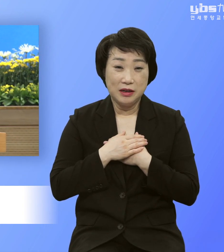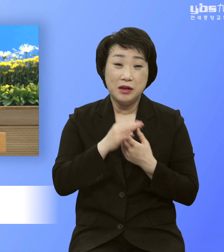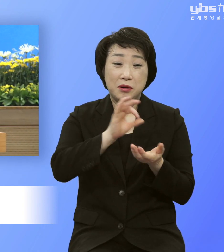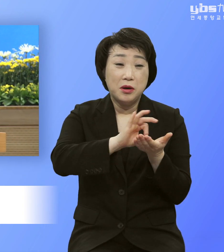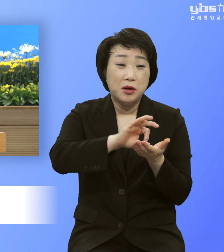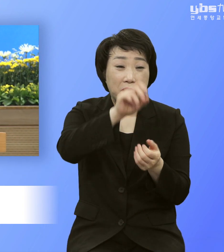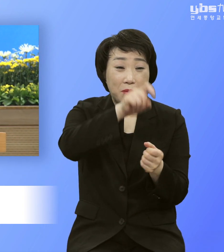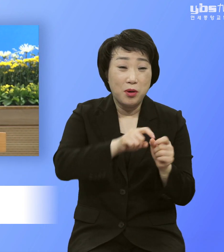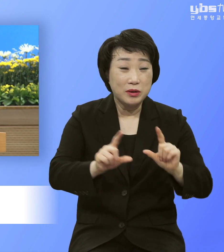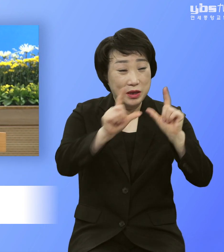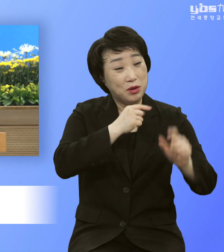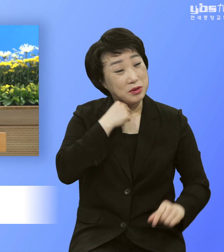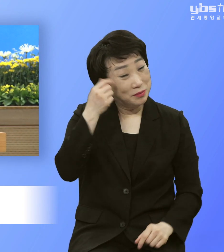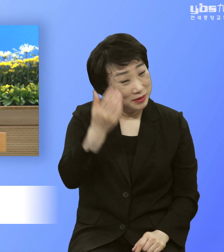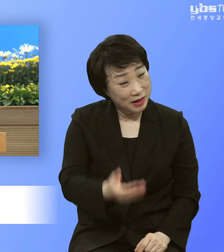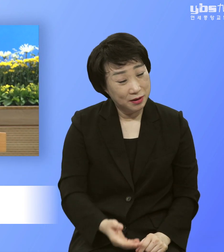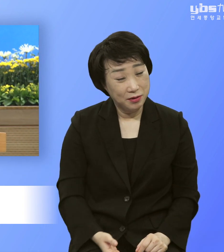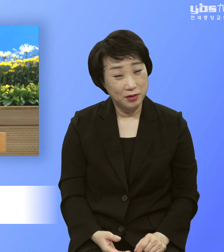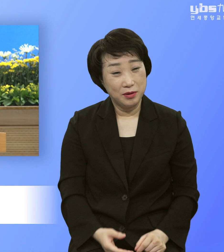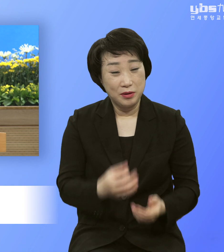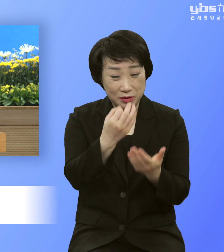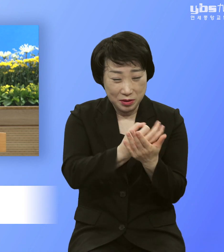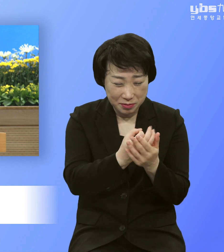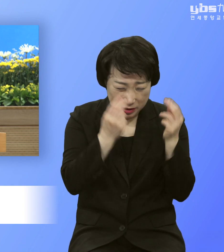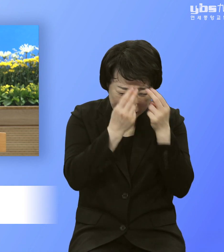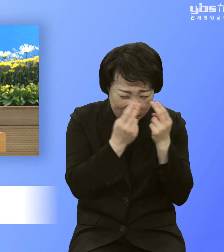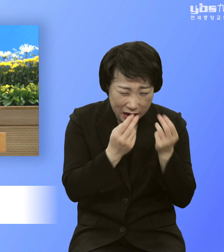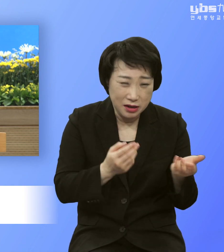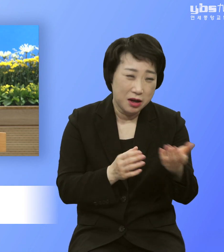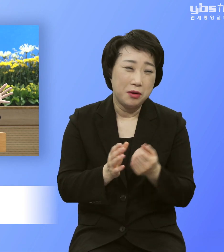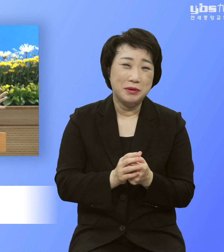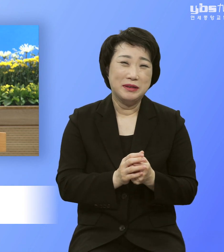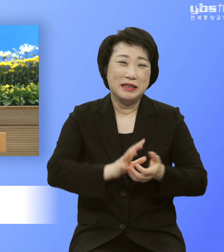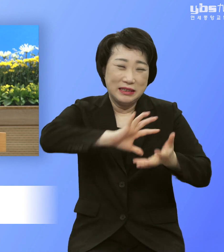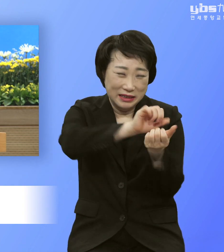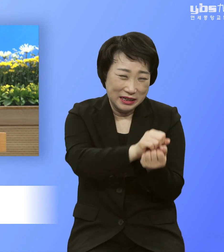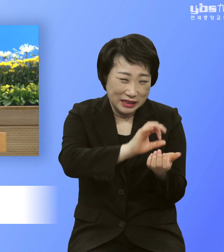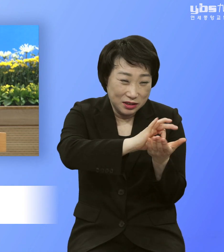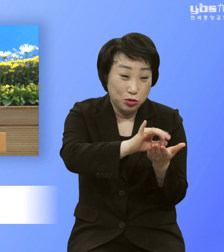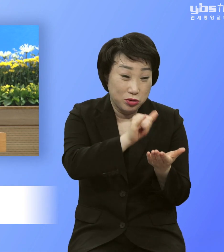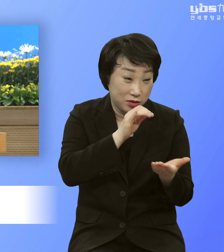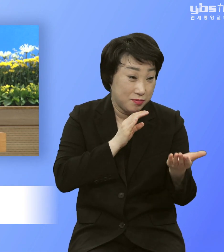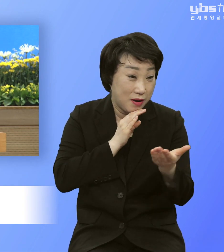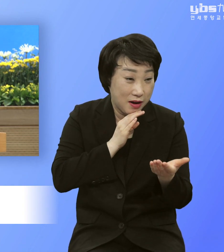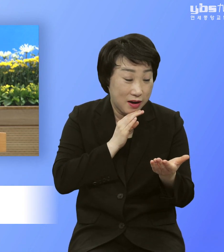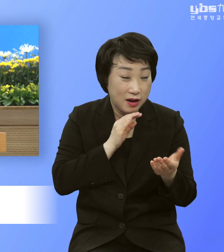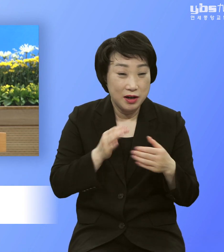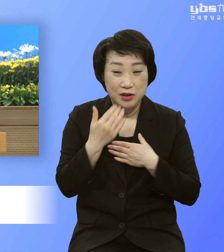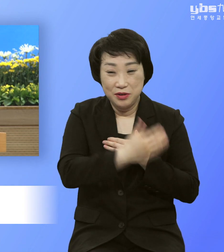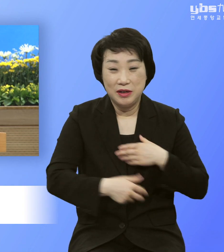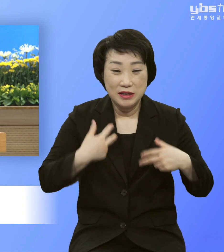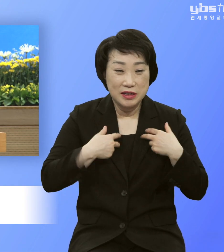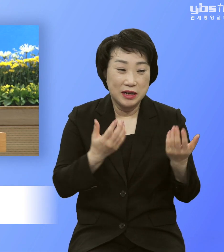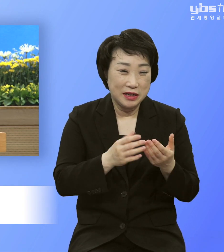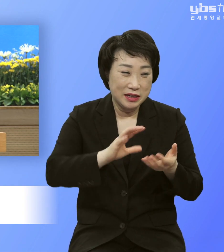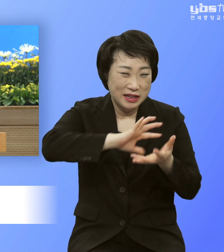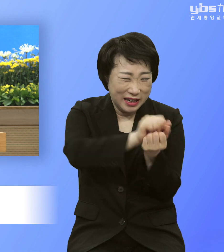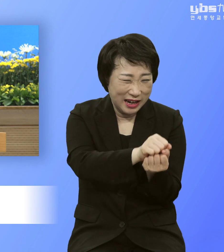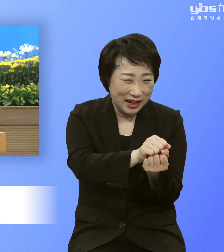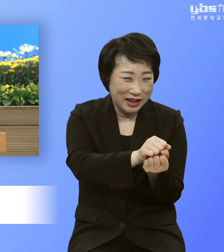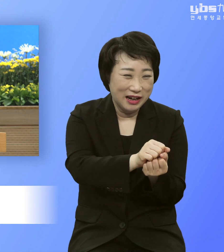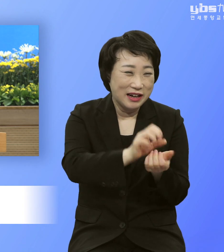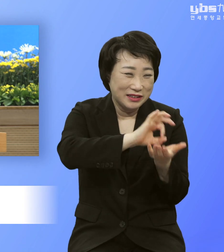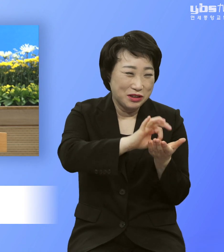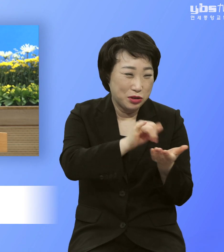무엇을 위해 살아야 되느냐. 돈 버는 데는 아낌없이 쏟아부으면서, 육신이 즐겨낸 데는